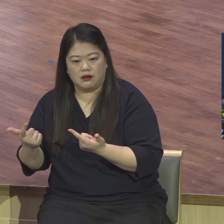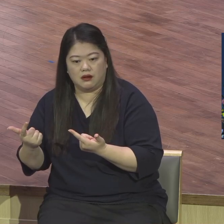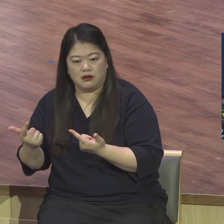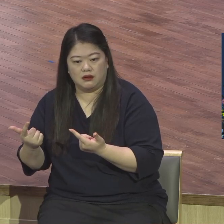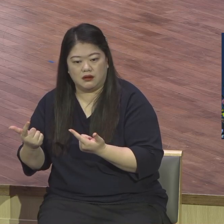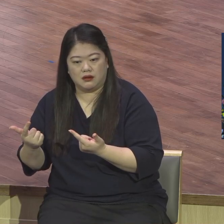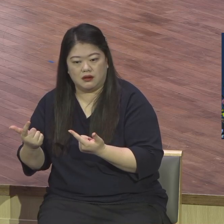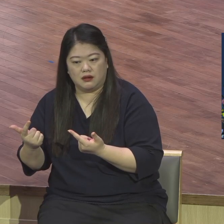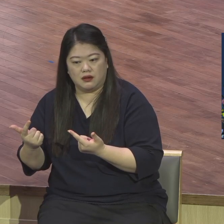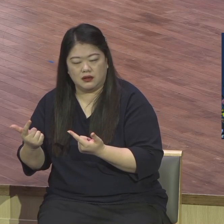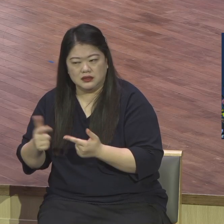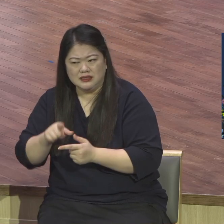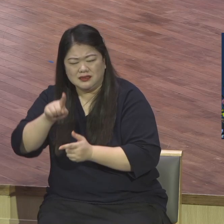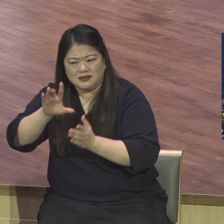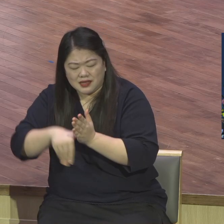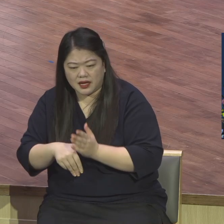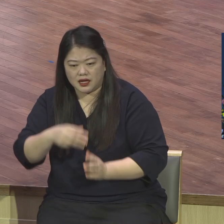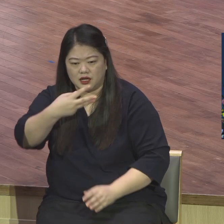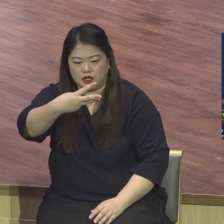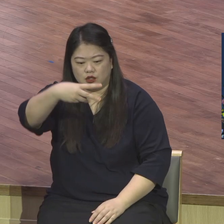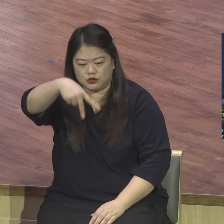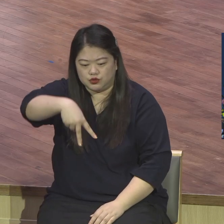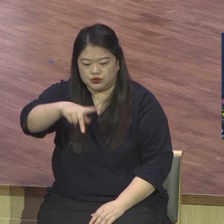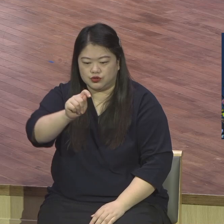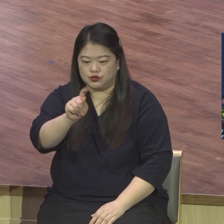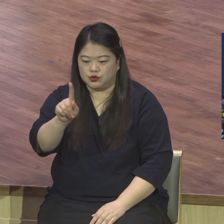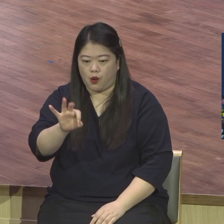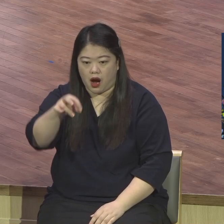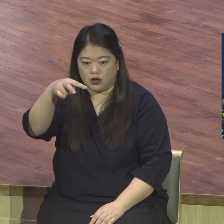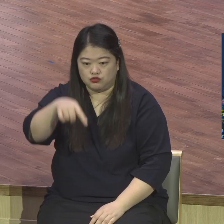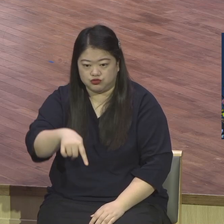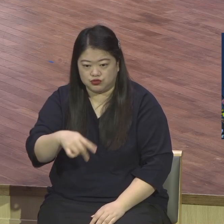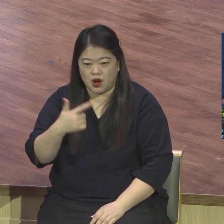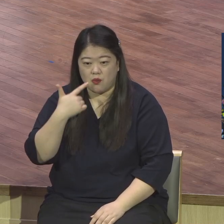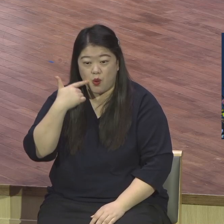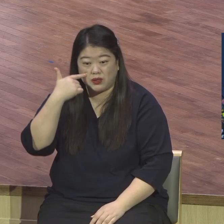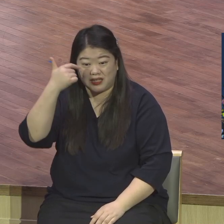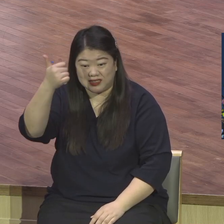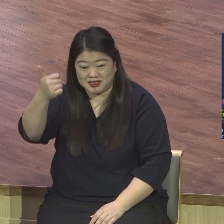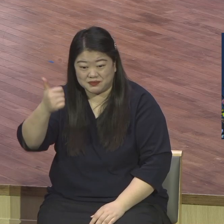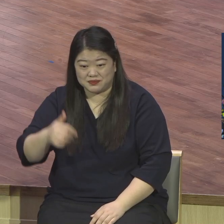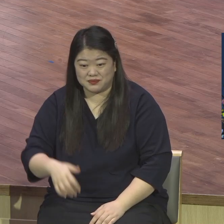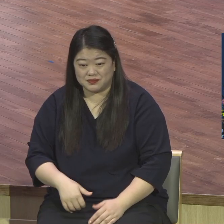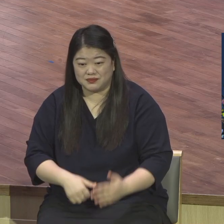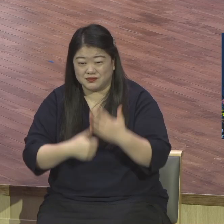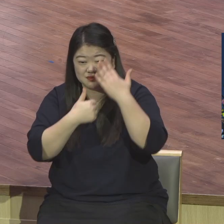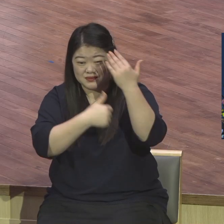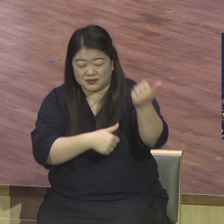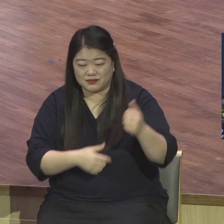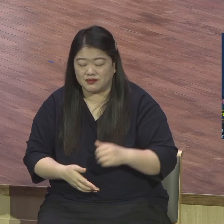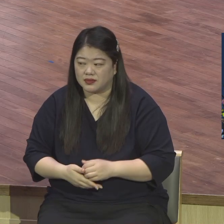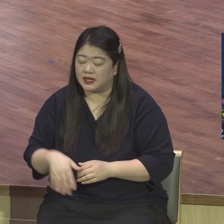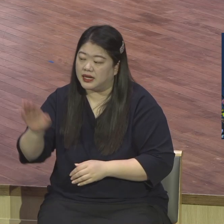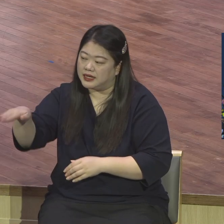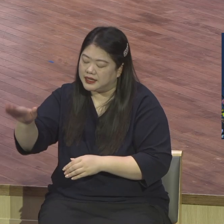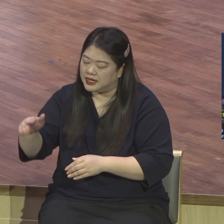유광수 목사님이 팀 앞서 와오라고 내가 그리 화를 냈어요. 무슨 그것도 구정 명절이라 그 하냐. 평일날 좀